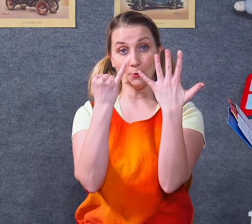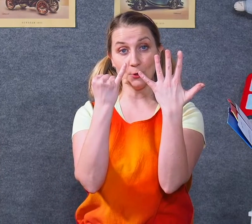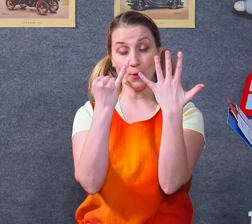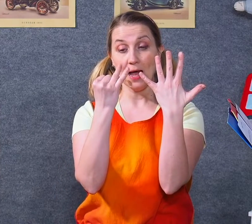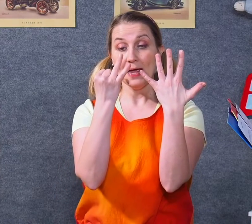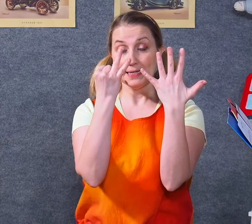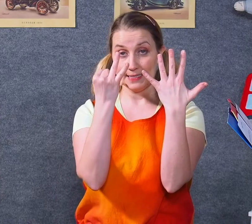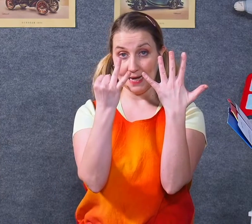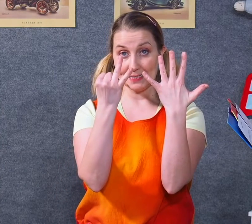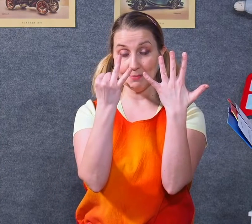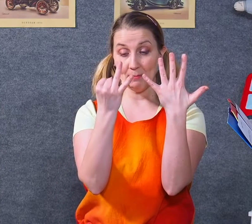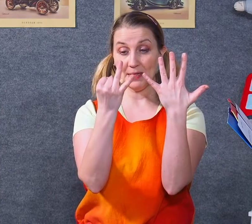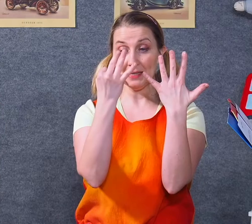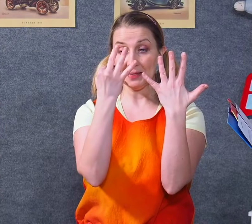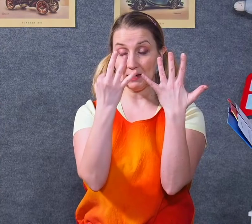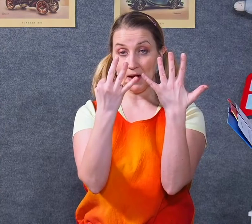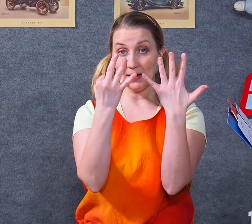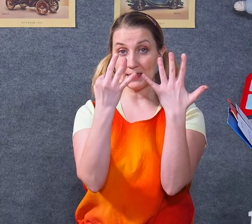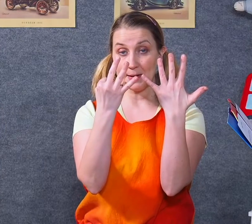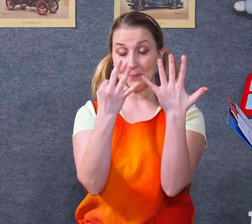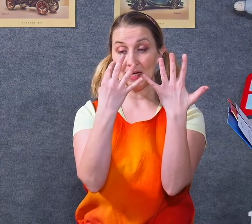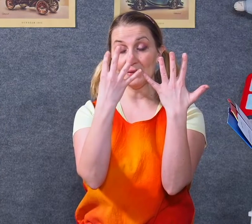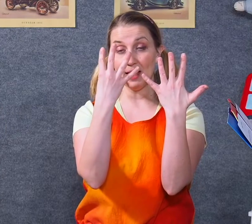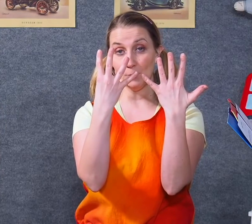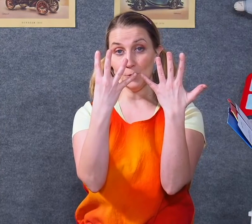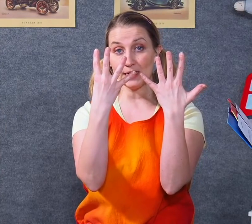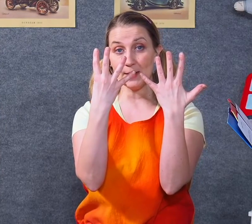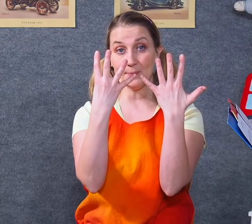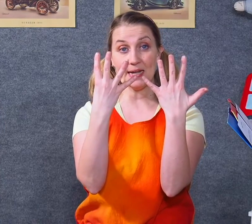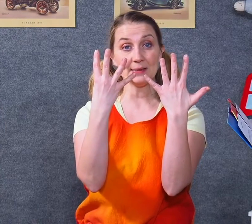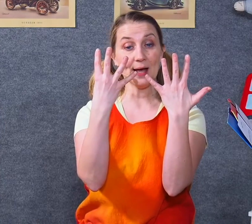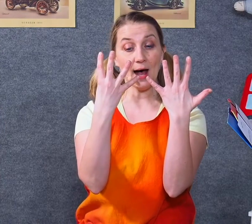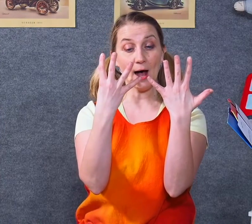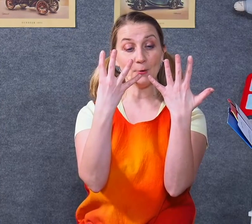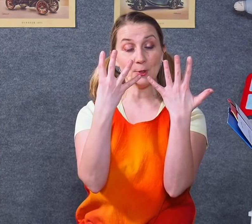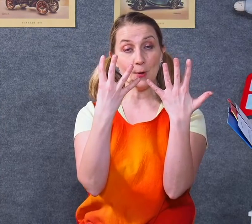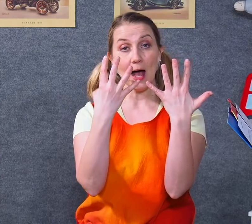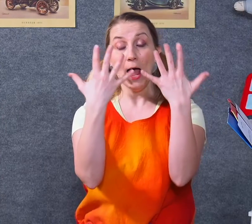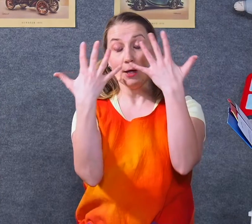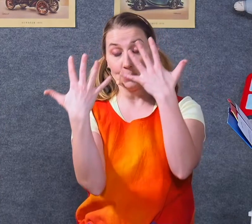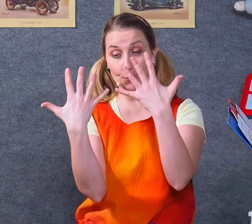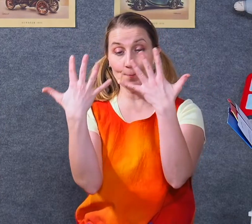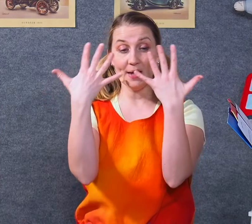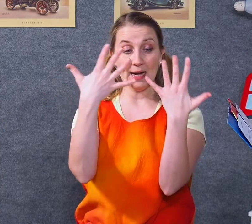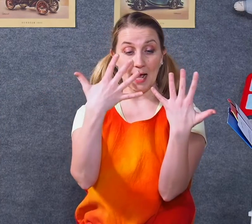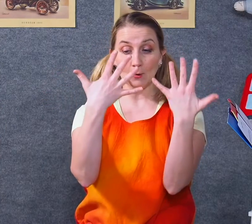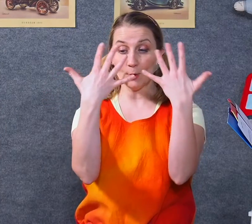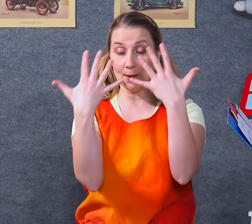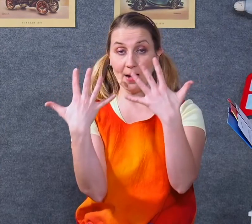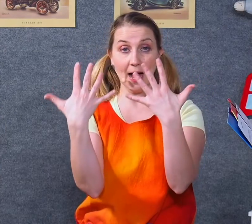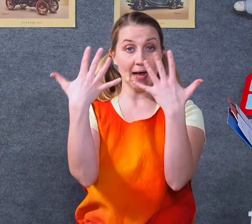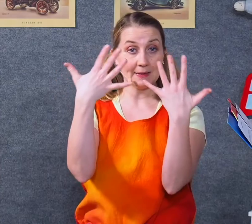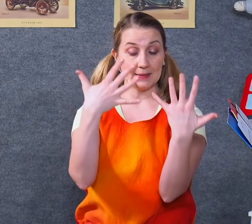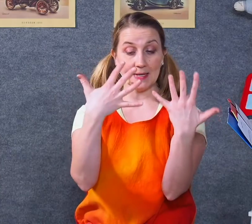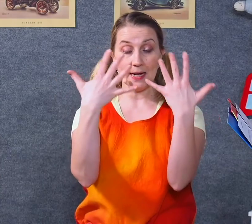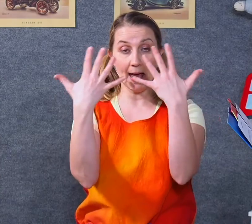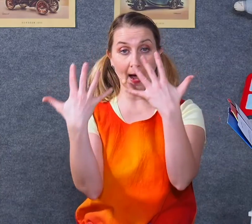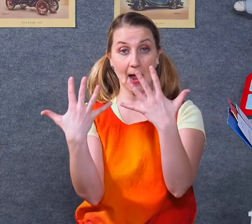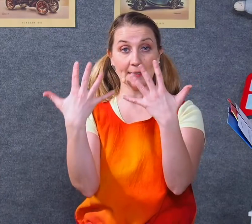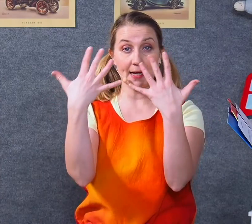autoa. 7 pientä, 8 pientä, 9 pientä autoa. 10 autoa maantiellä ajelee